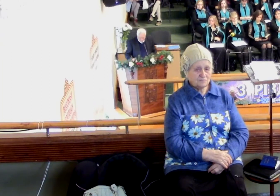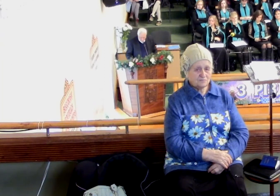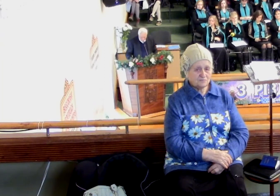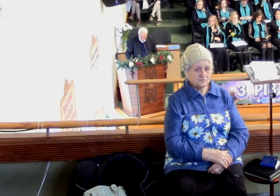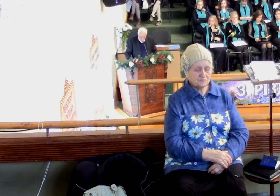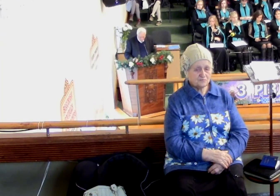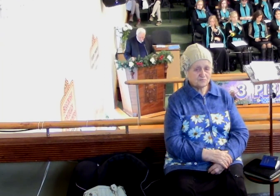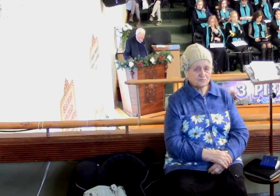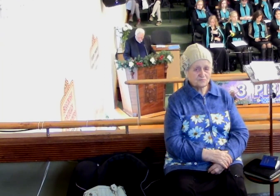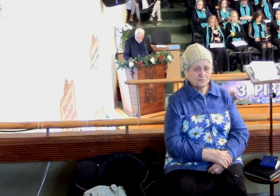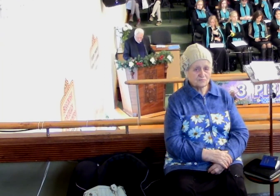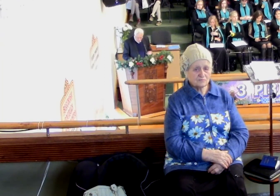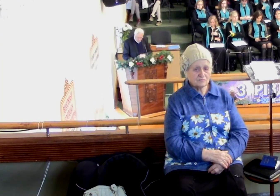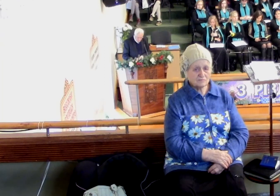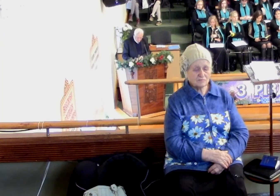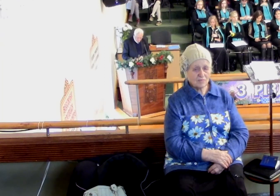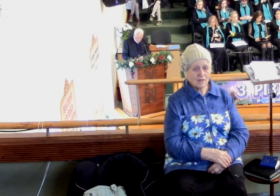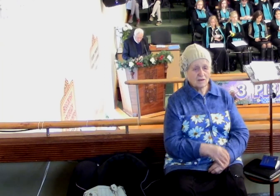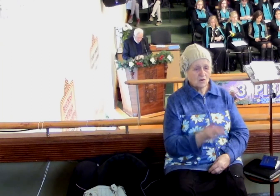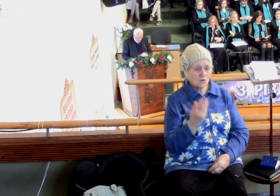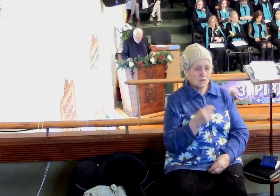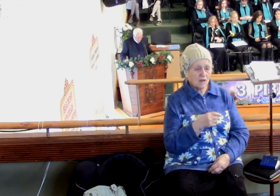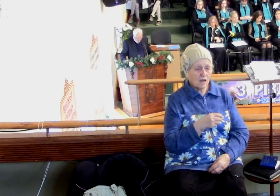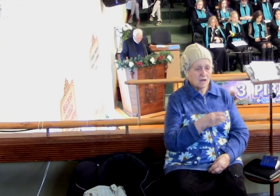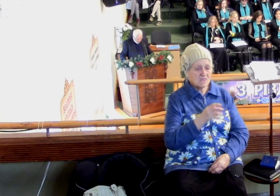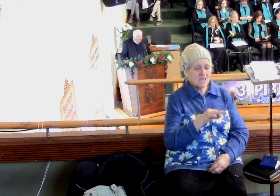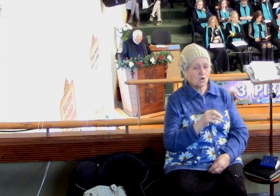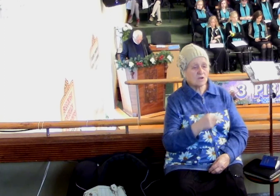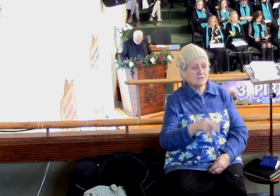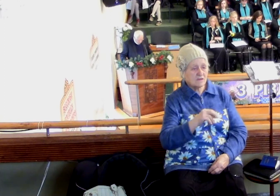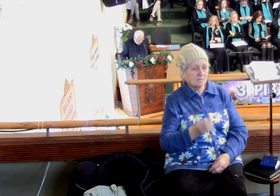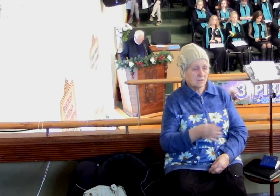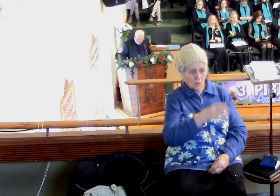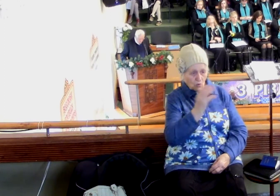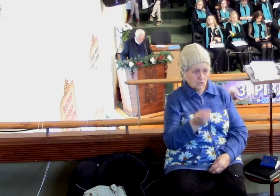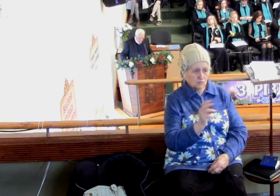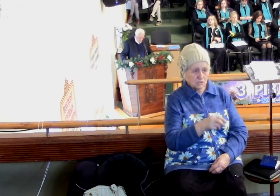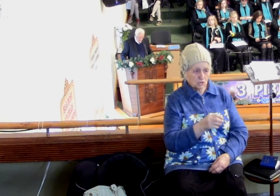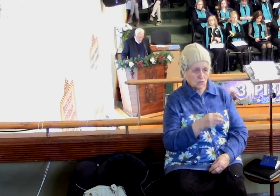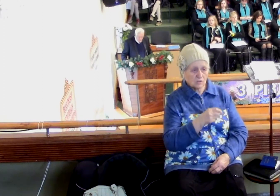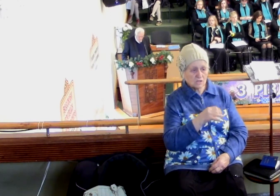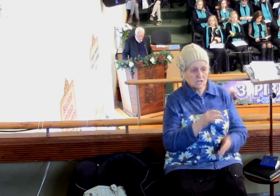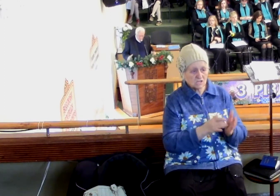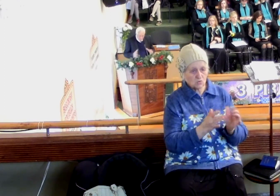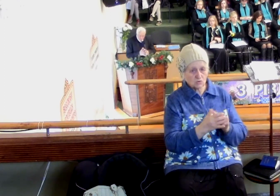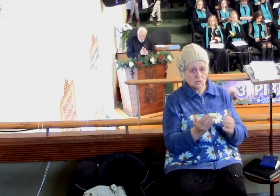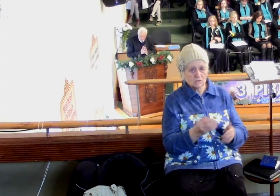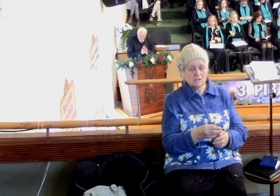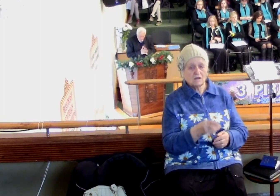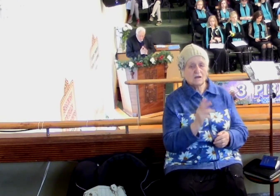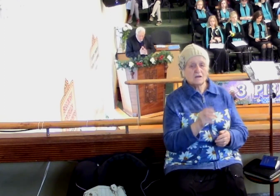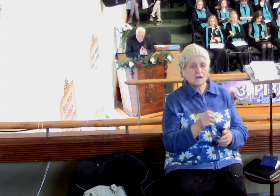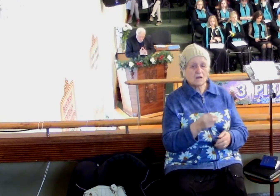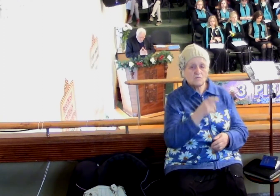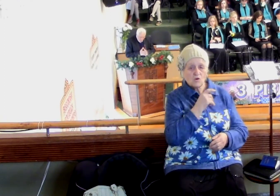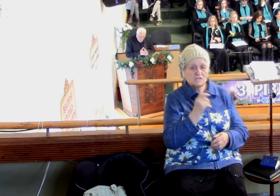беседа с Никодимом. Иисус Христос говорит, 3 глава, с 14 стиха читаем. И как